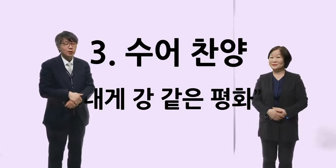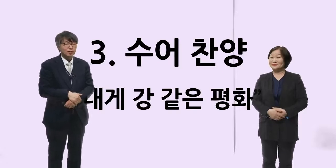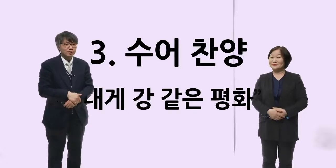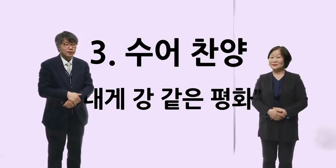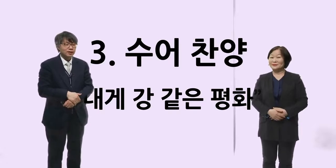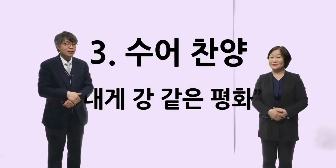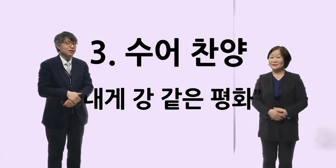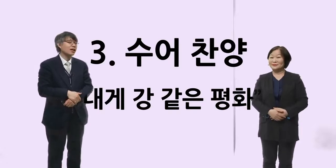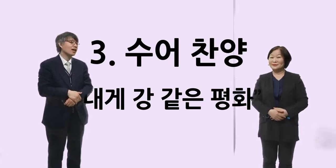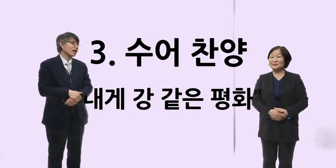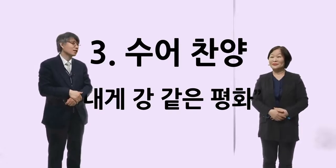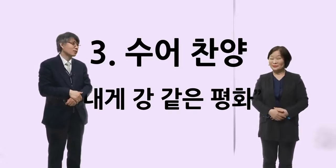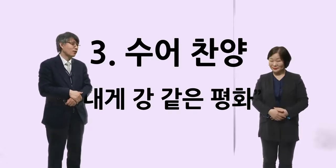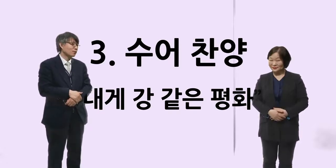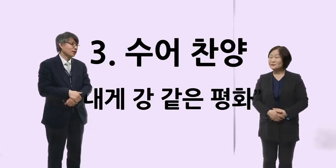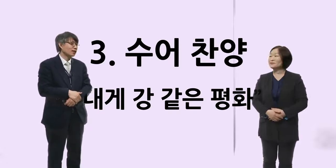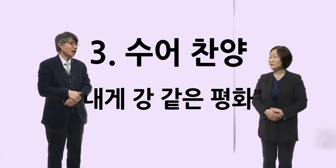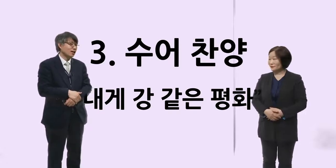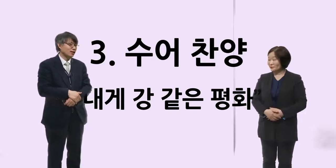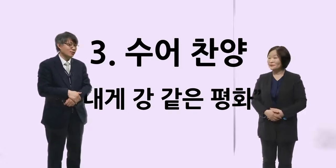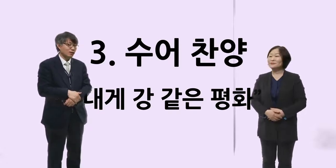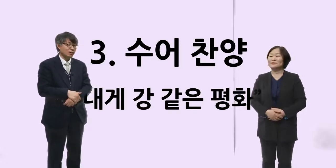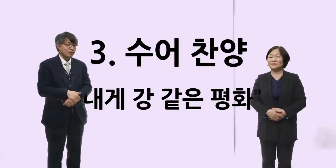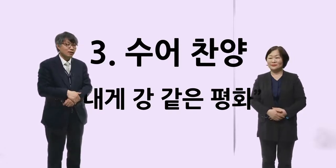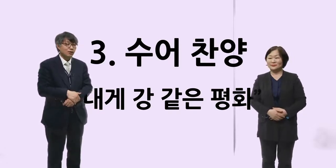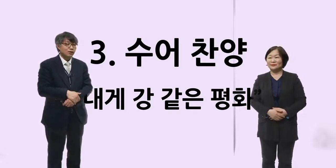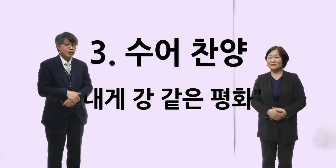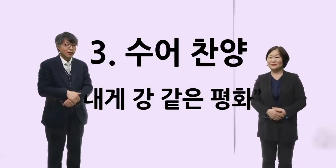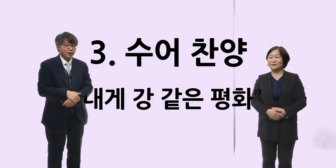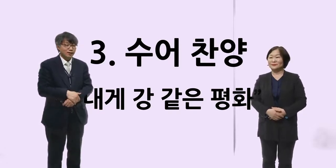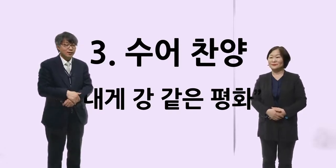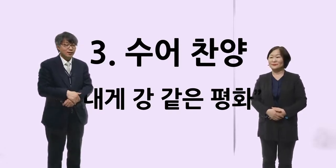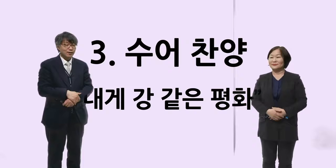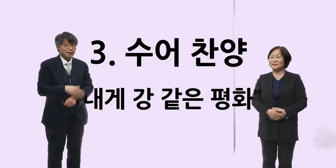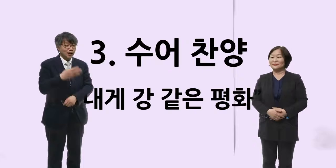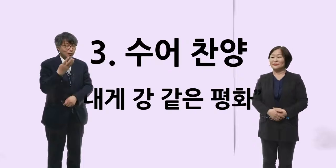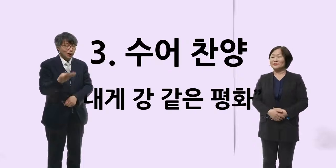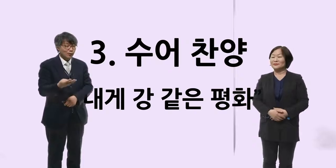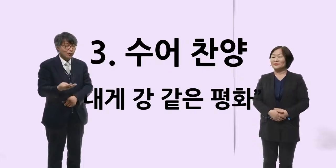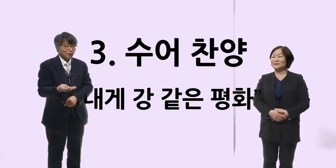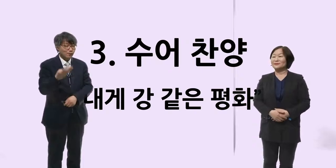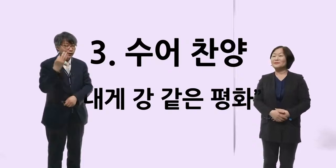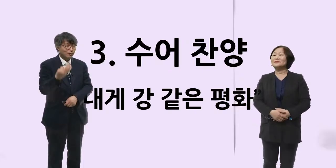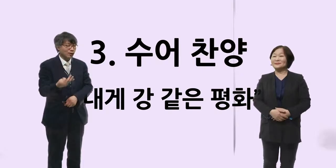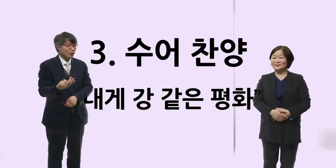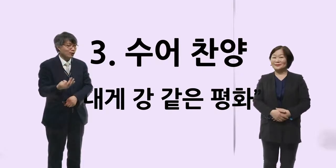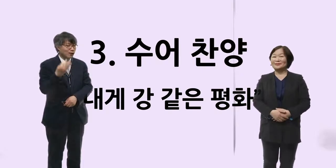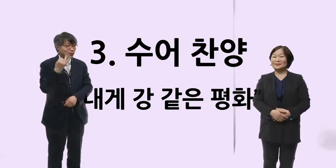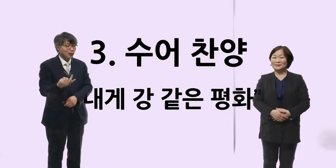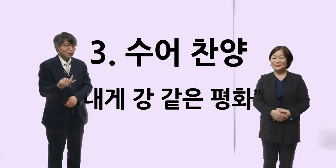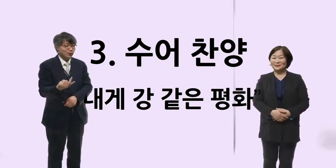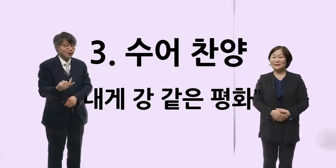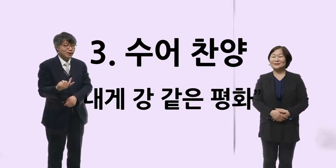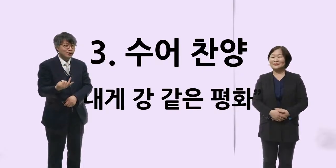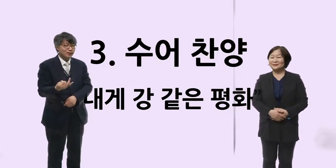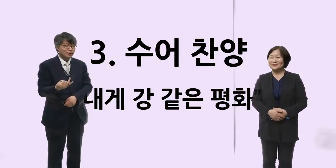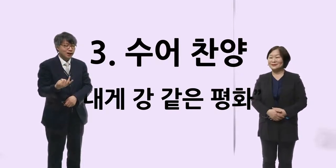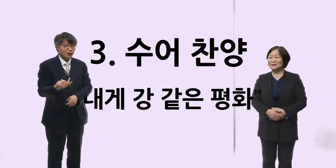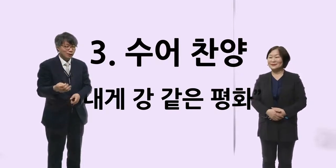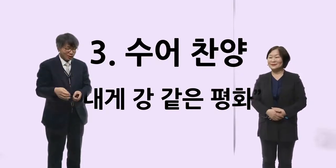하면 내게 강 같은 평화입니다. 내게 강 같은 평화. 여기에 강도 나오고요, 바다도 나오고요, 샘도 나오고요, 다 나오는데